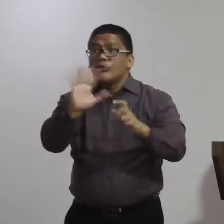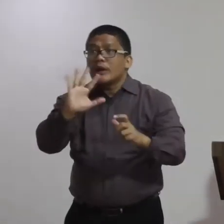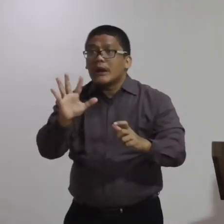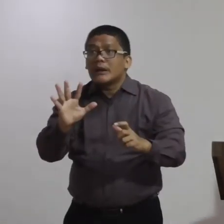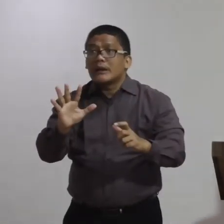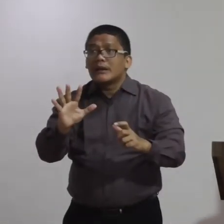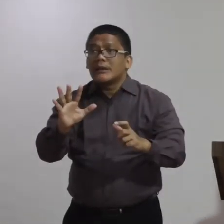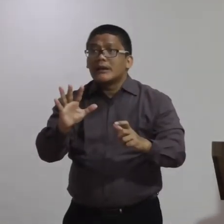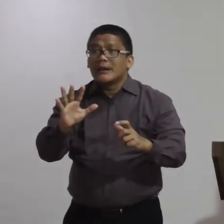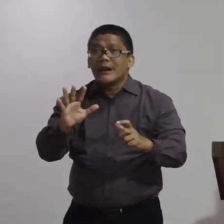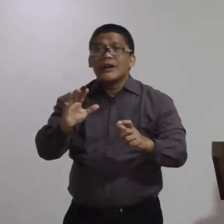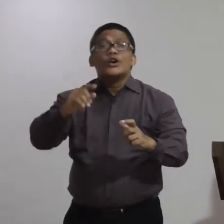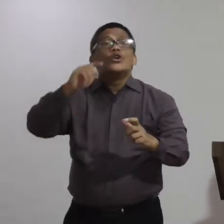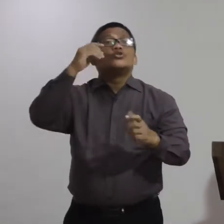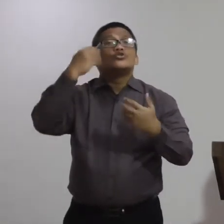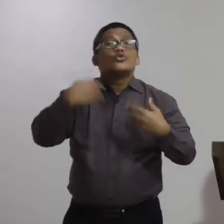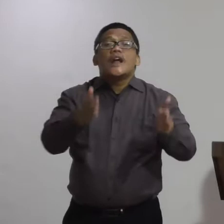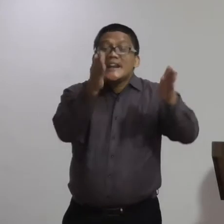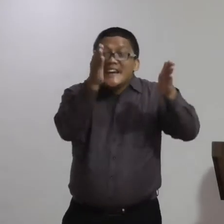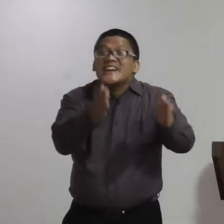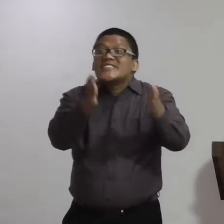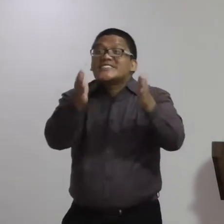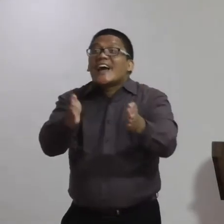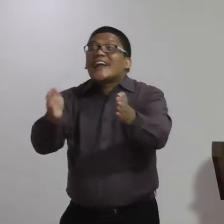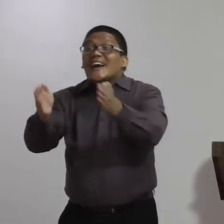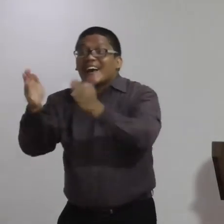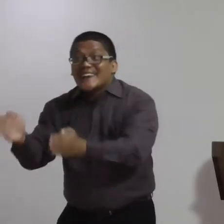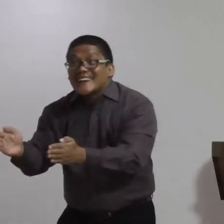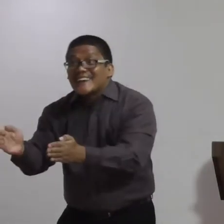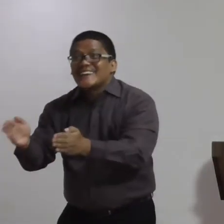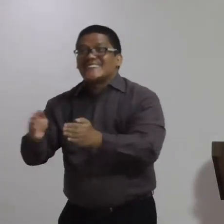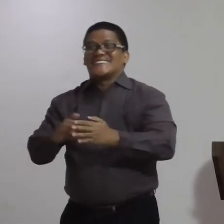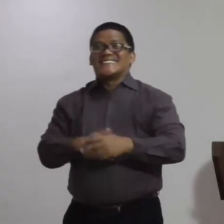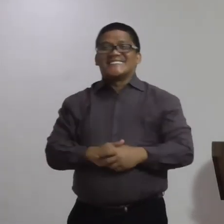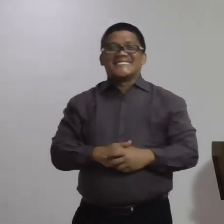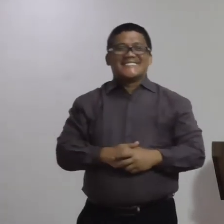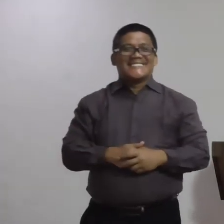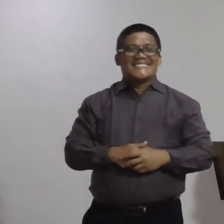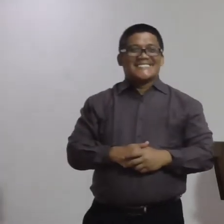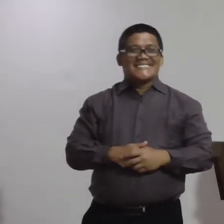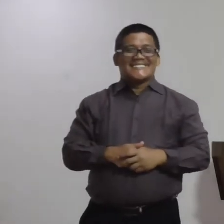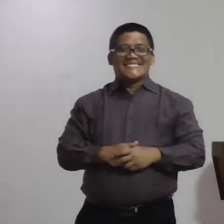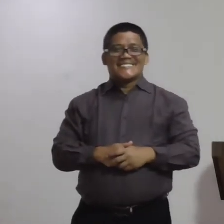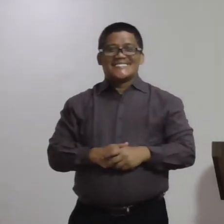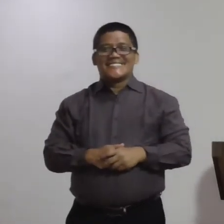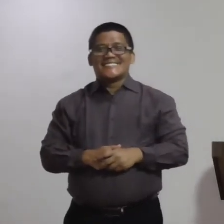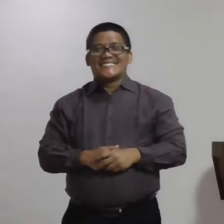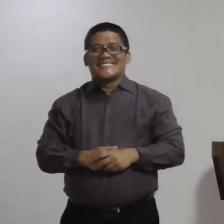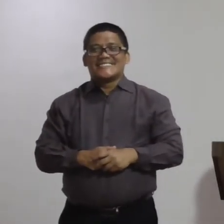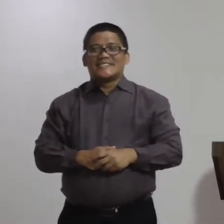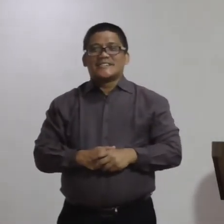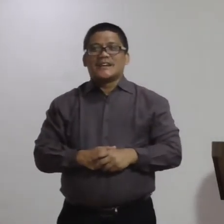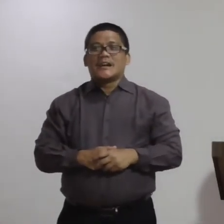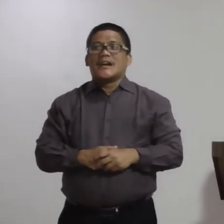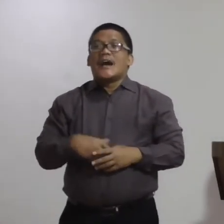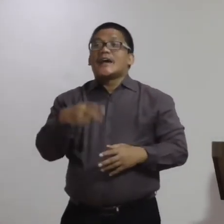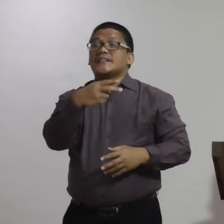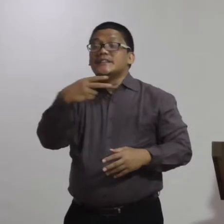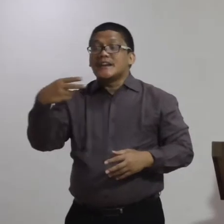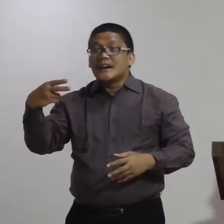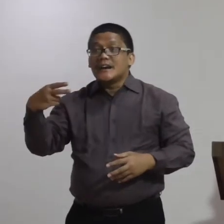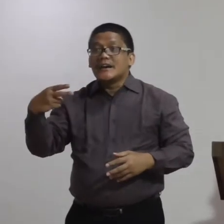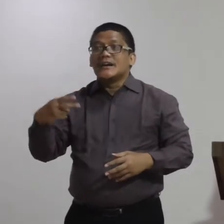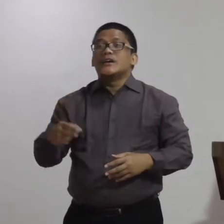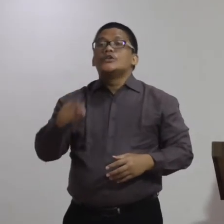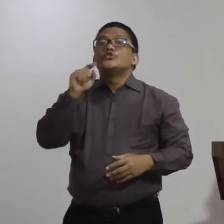kepada gerejanya, ya, sesuai dengan apa? Maksud Allah itu sendiri. Maksudnya apa?